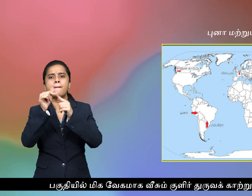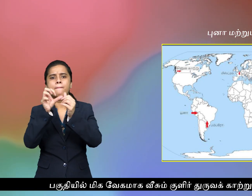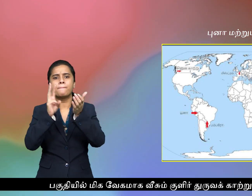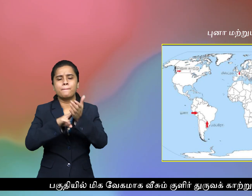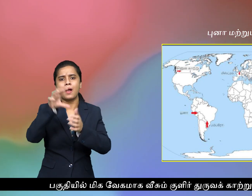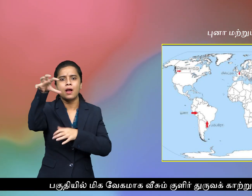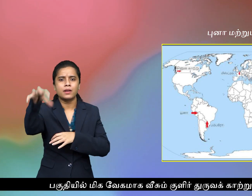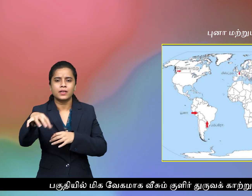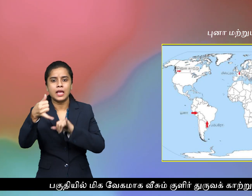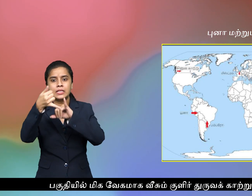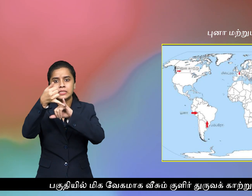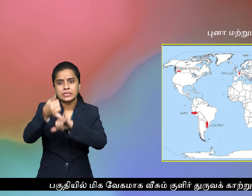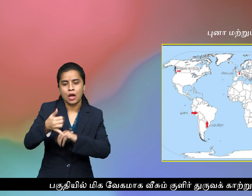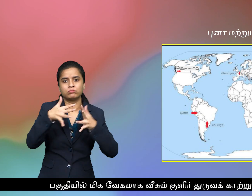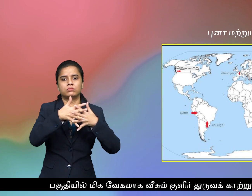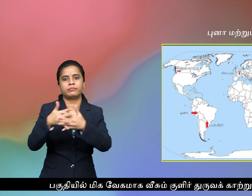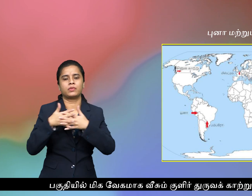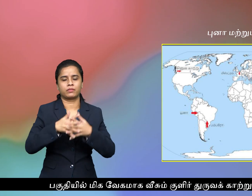காற்று.